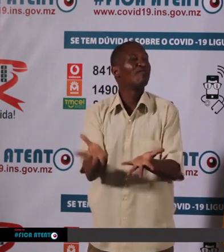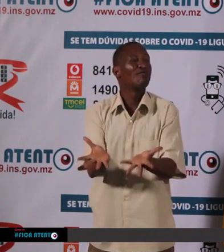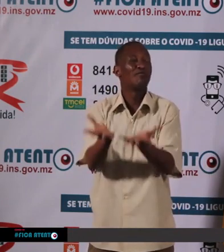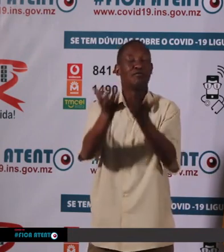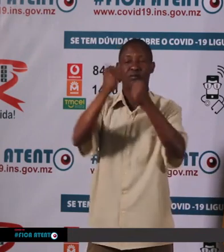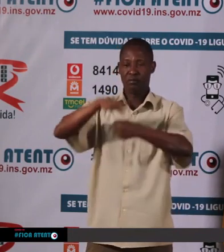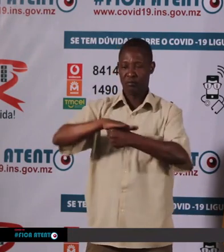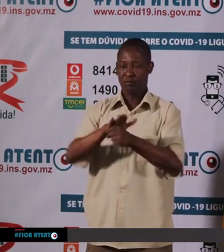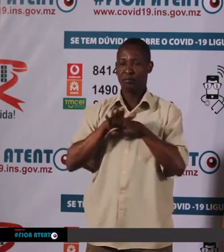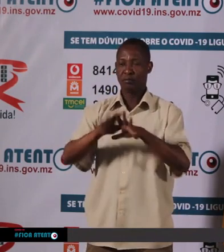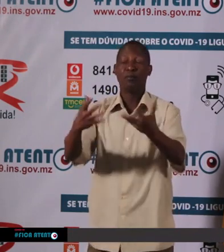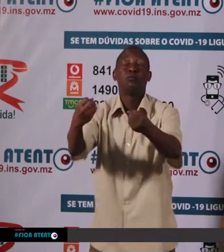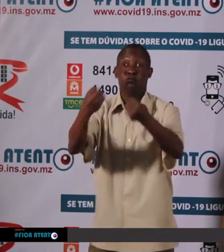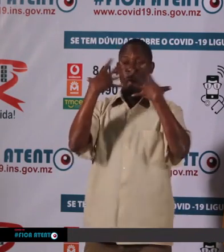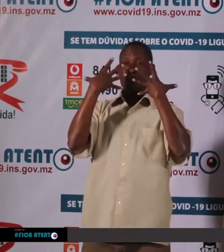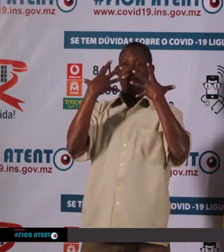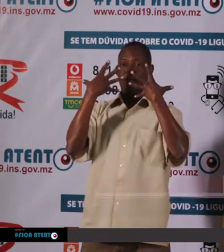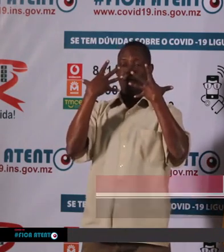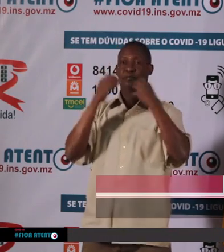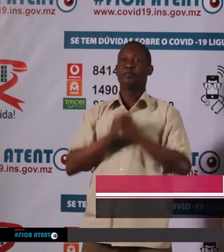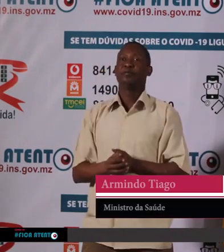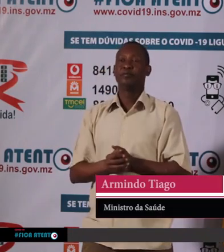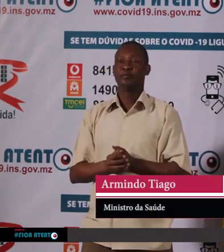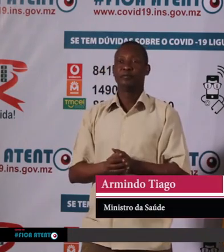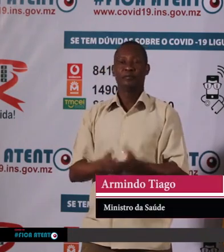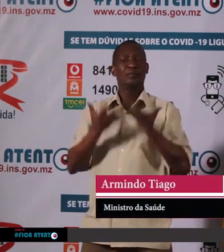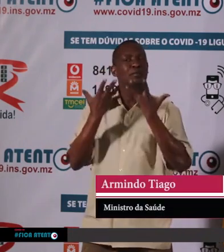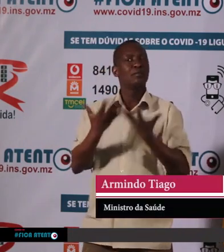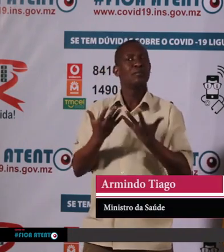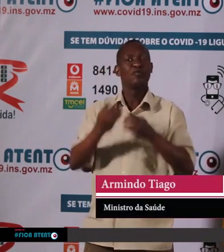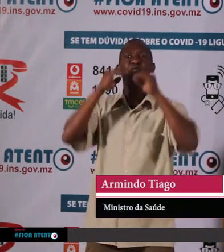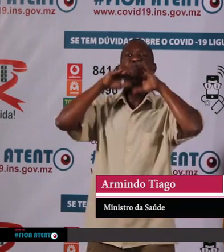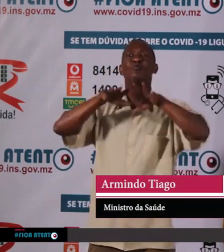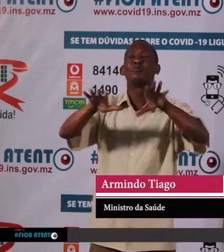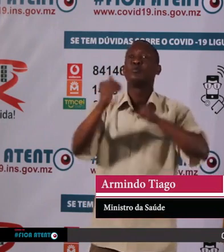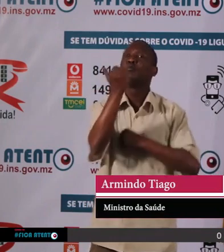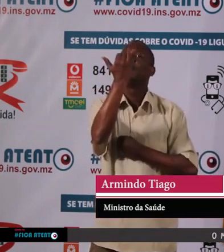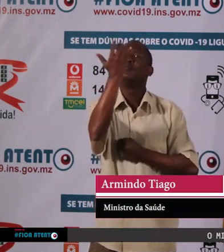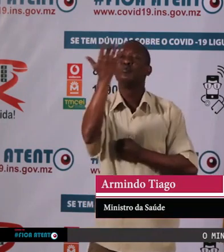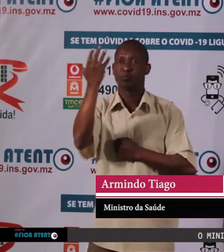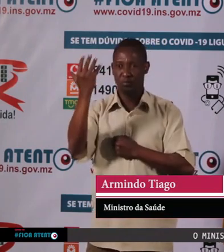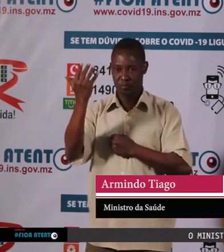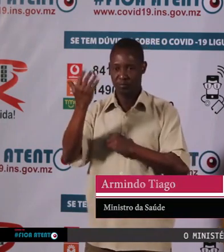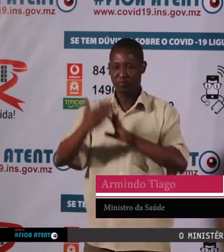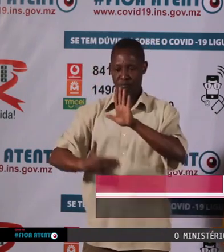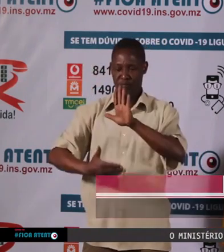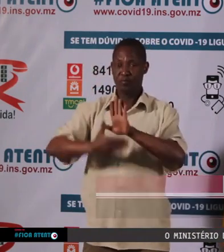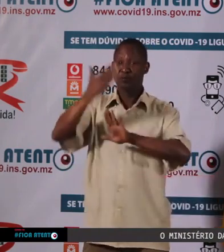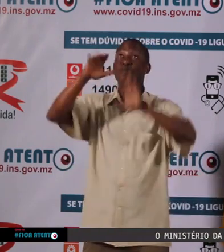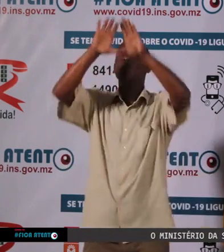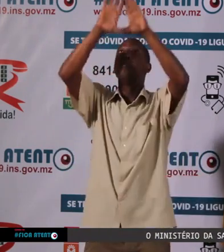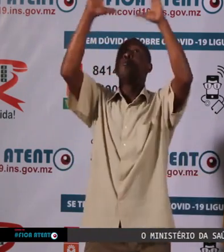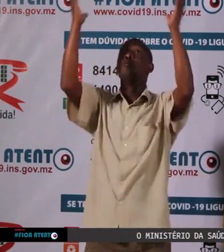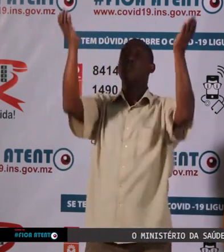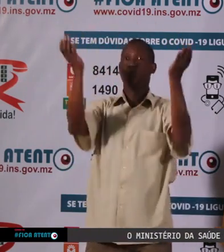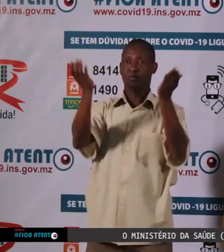doença. Vamos então aos números. Começamos a situação global em